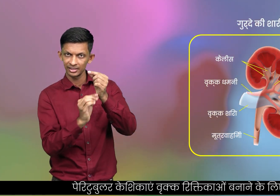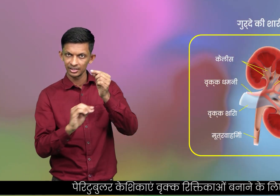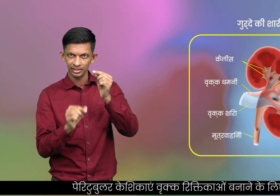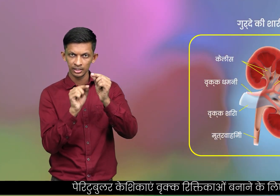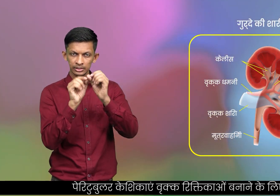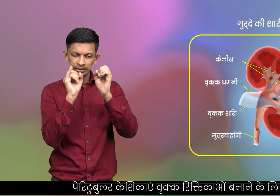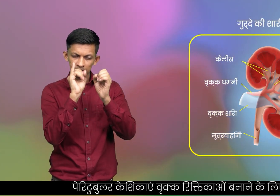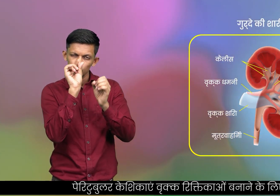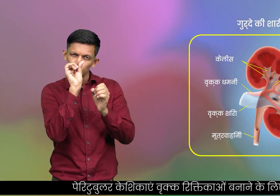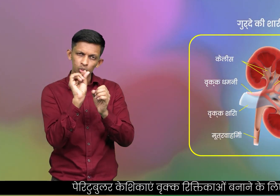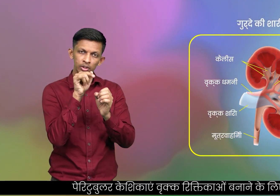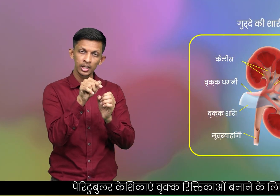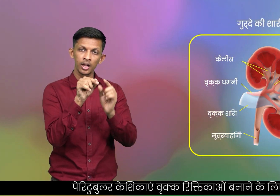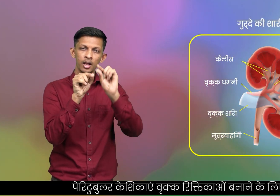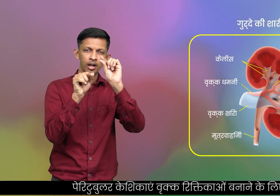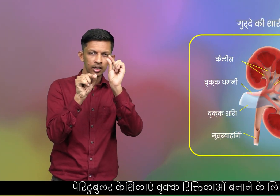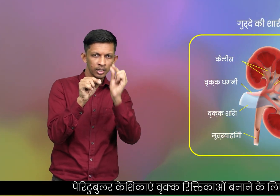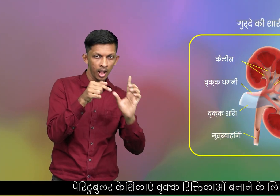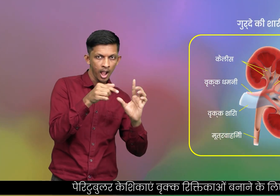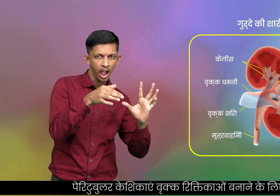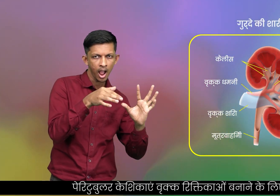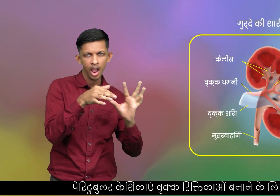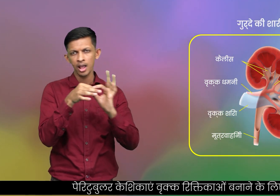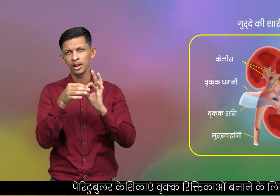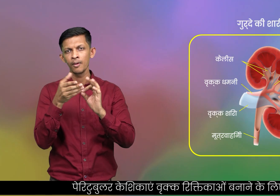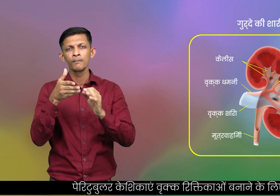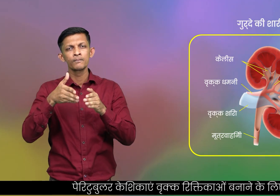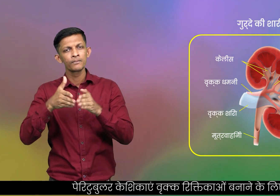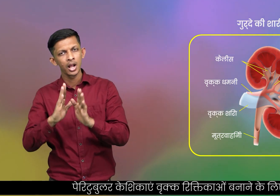पेरिट्यूब्युलर कोशिकाएं वृक्क रिक्तिकाओं बनाने के